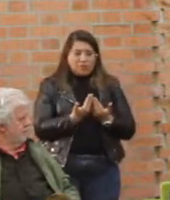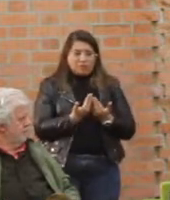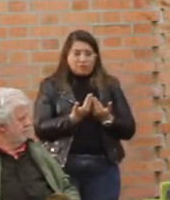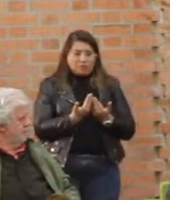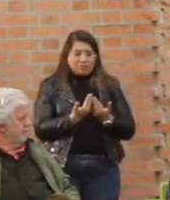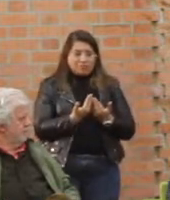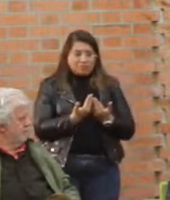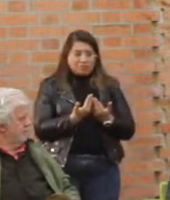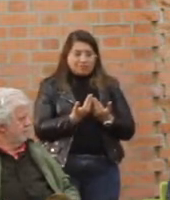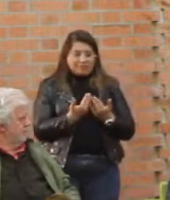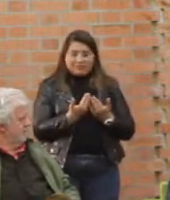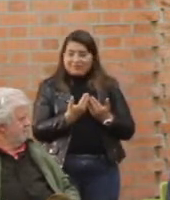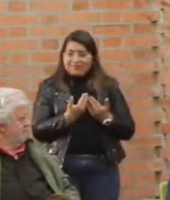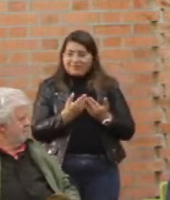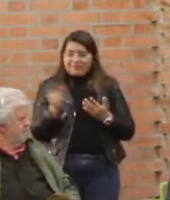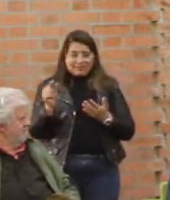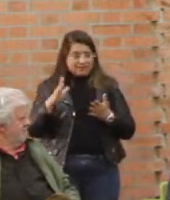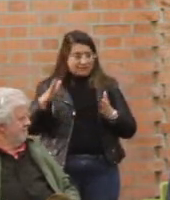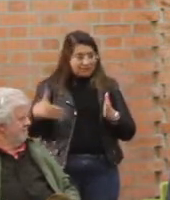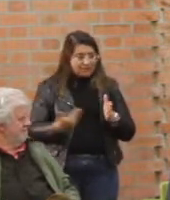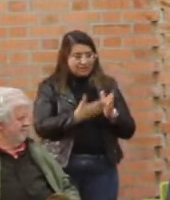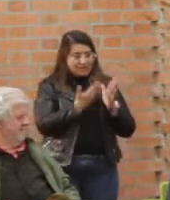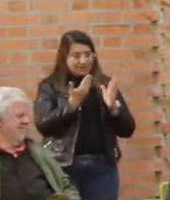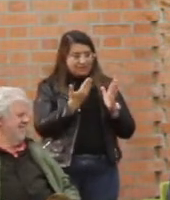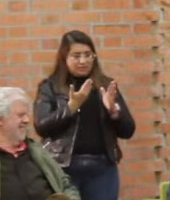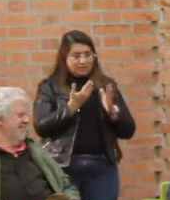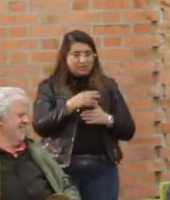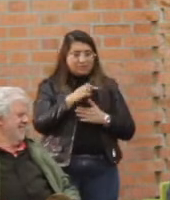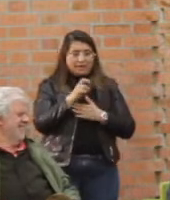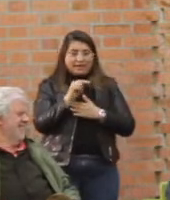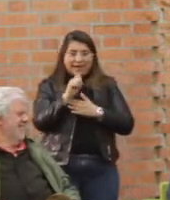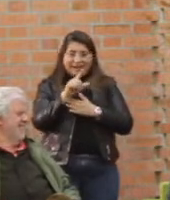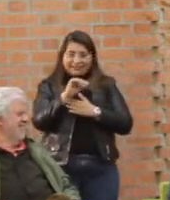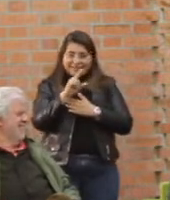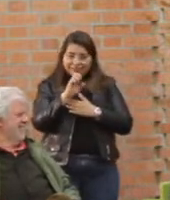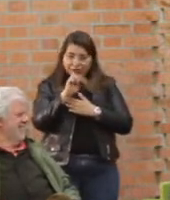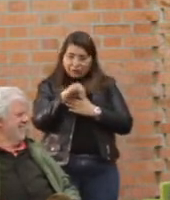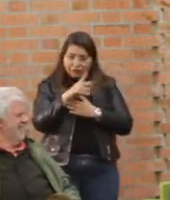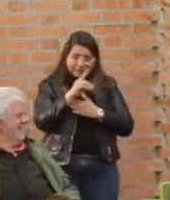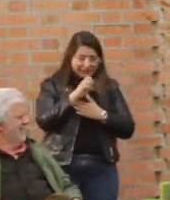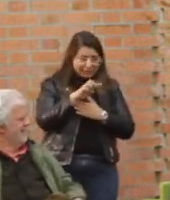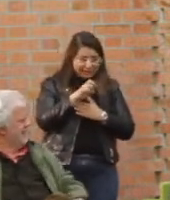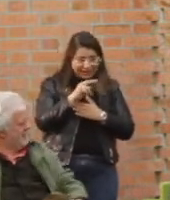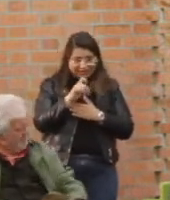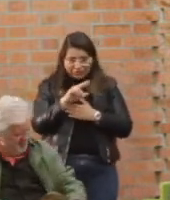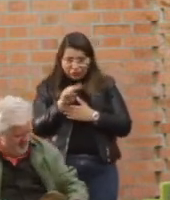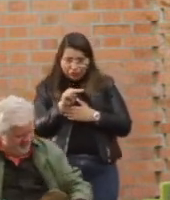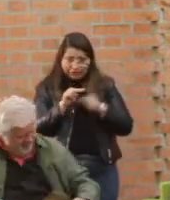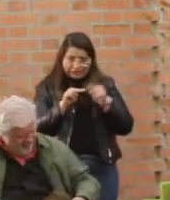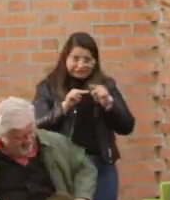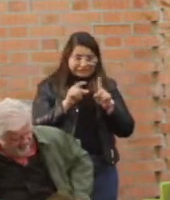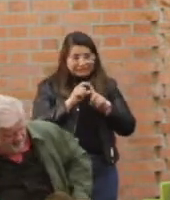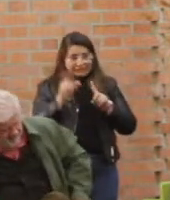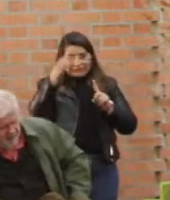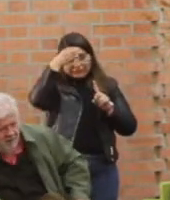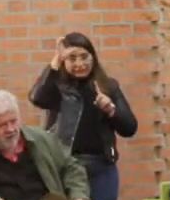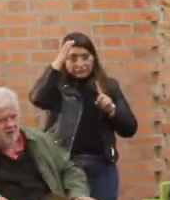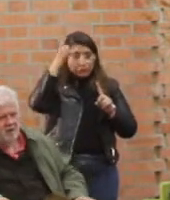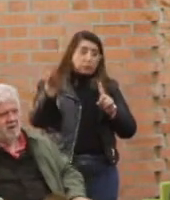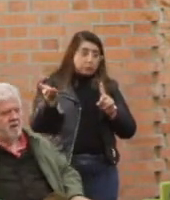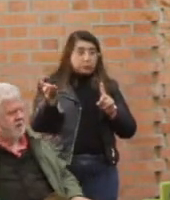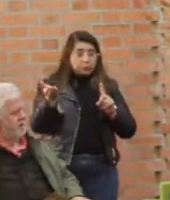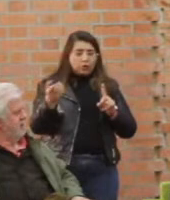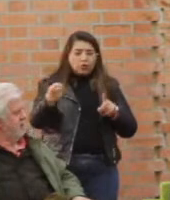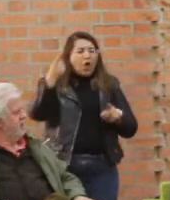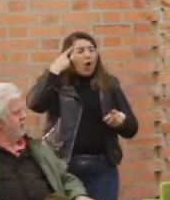tienes algo en contra de la palabra despenalización o cómo puede hablar un jurista de la penalización es decir cómo